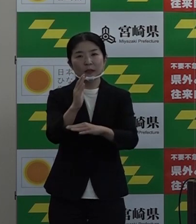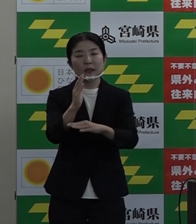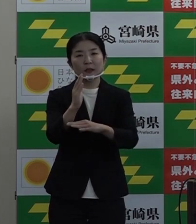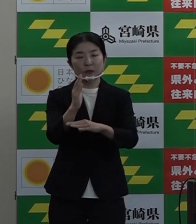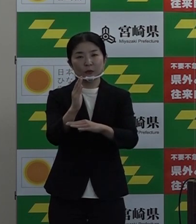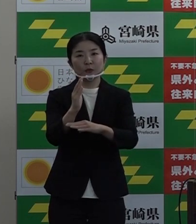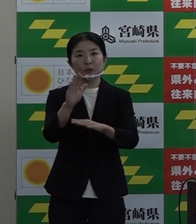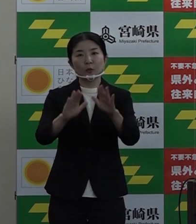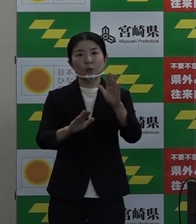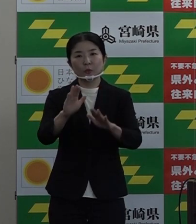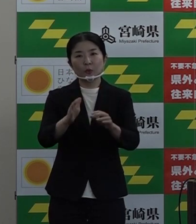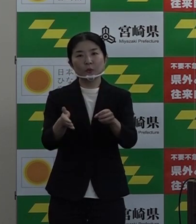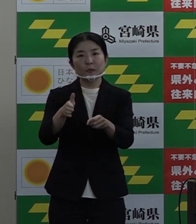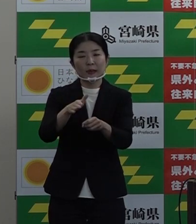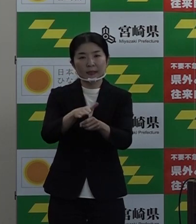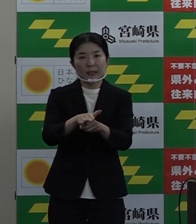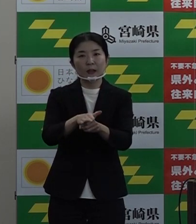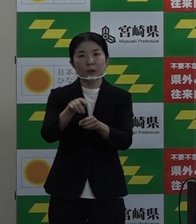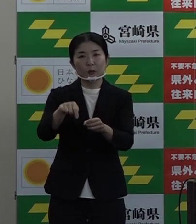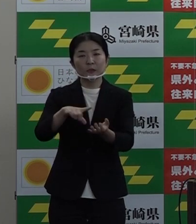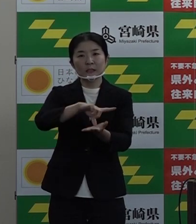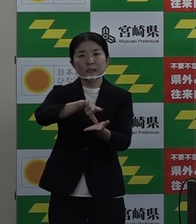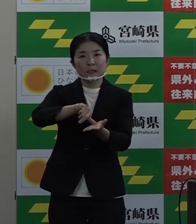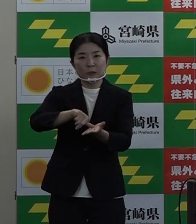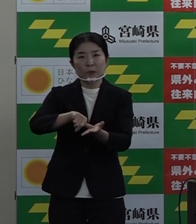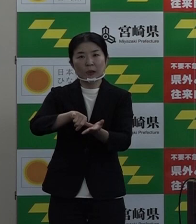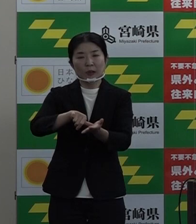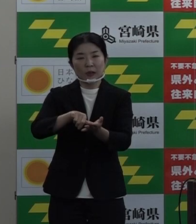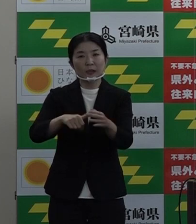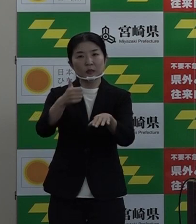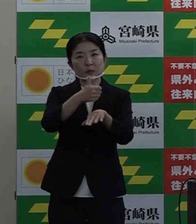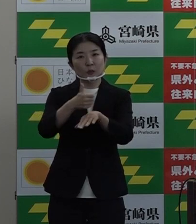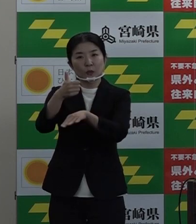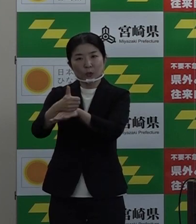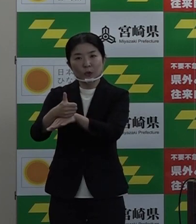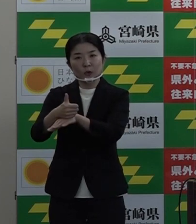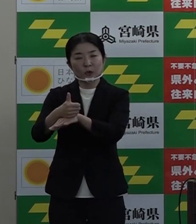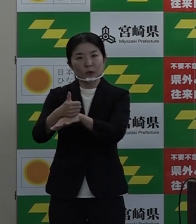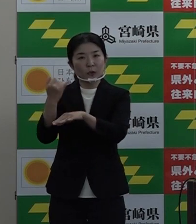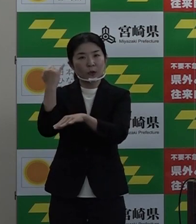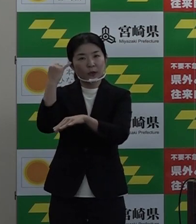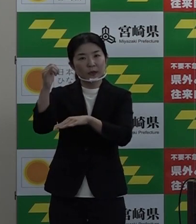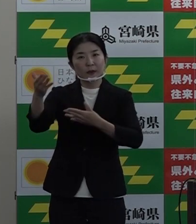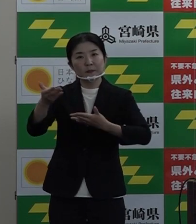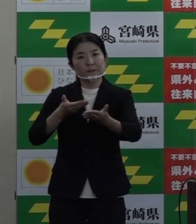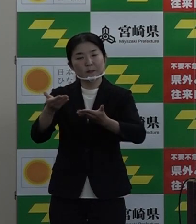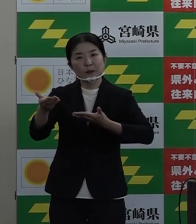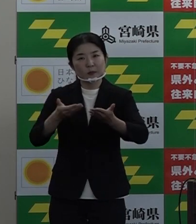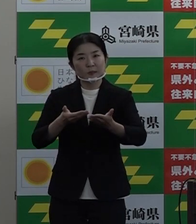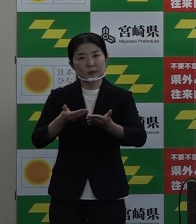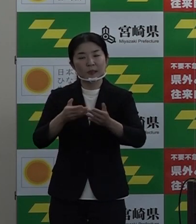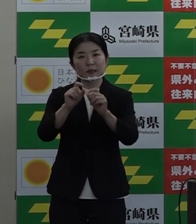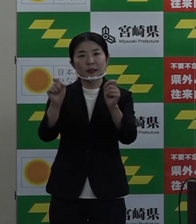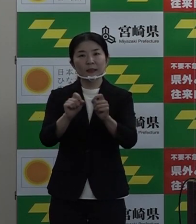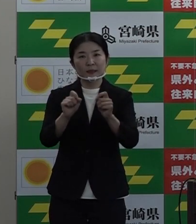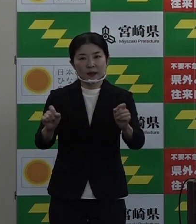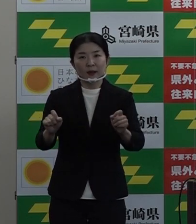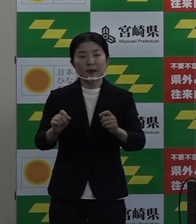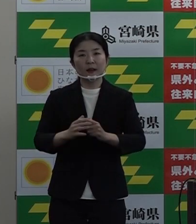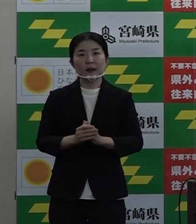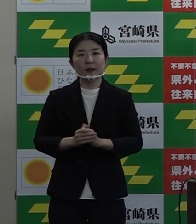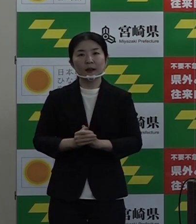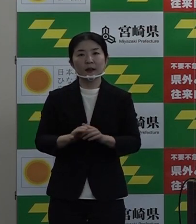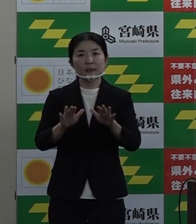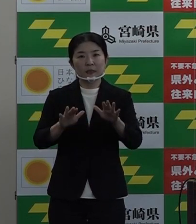って、この県域それぞれ、首長とも意見交換をした中で、